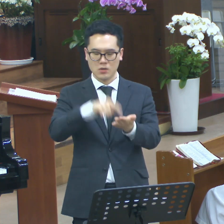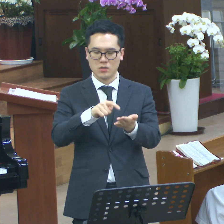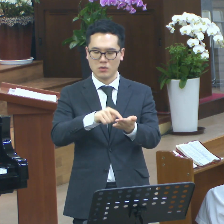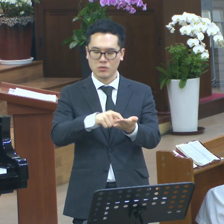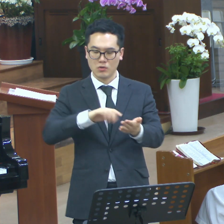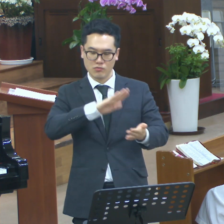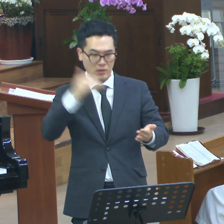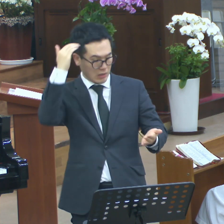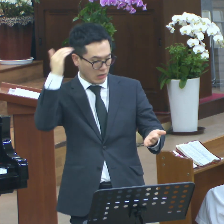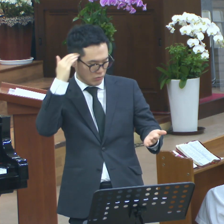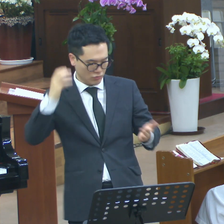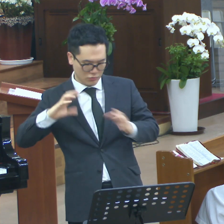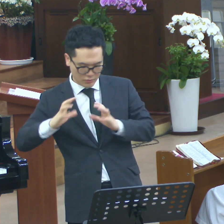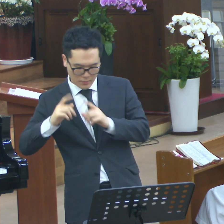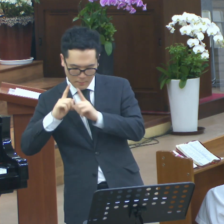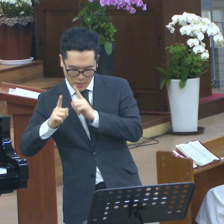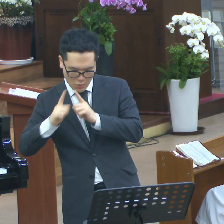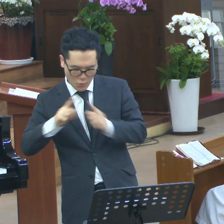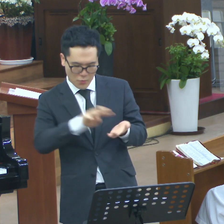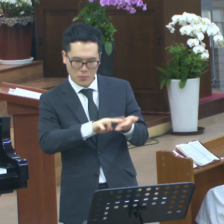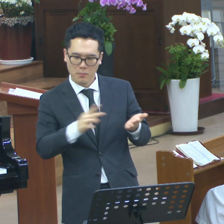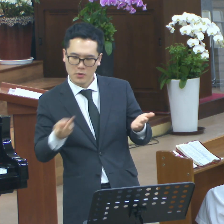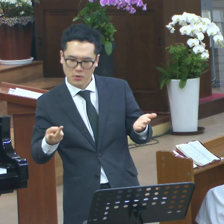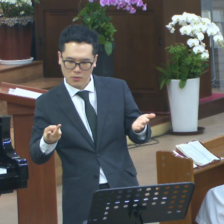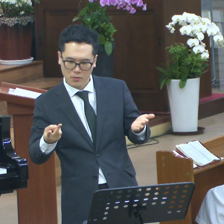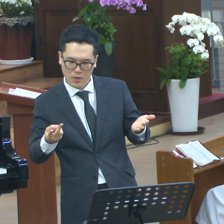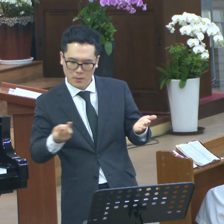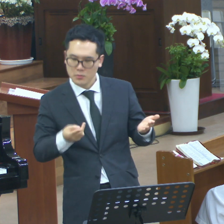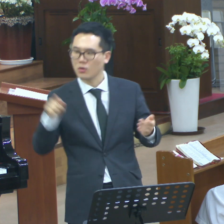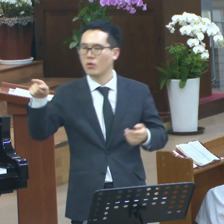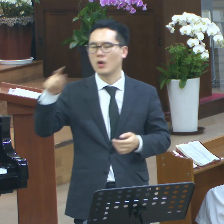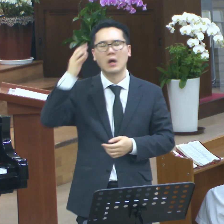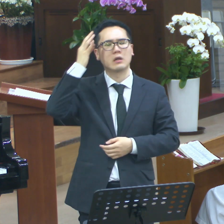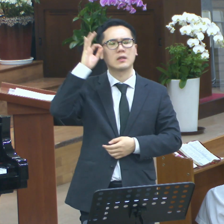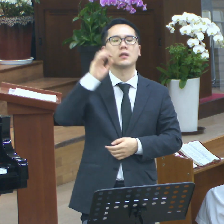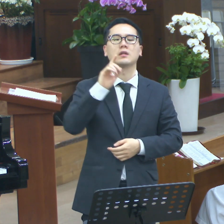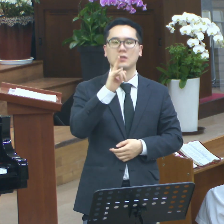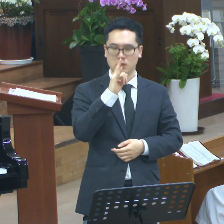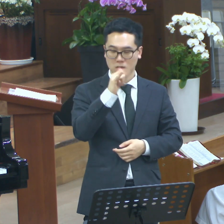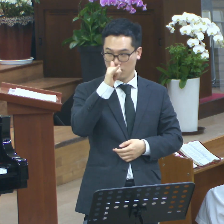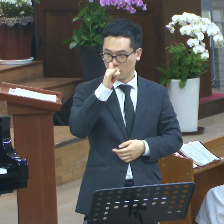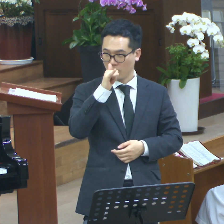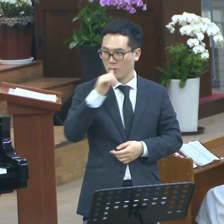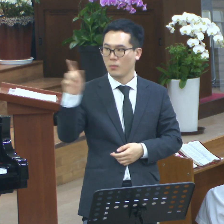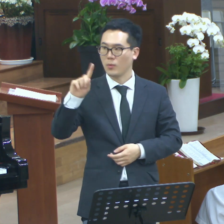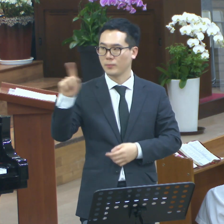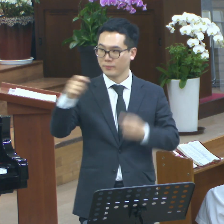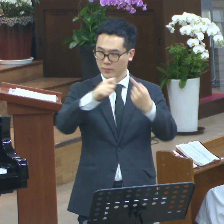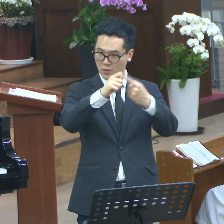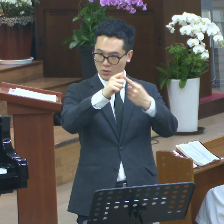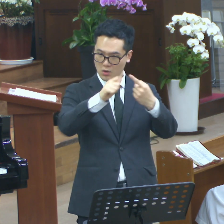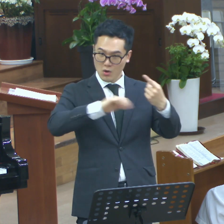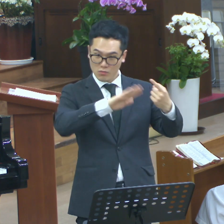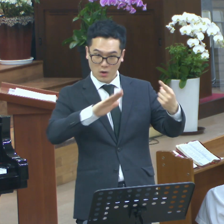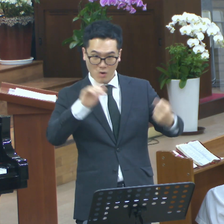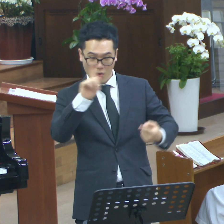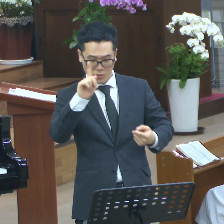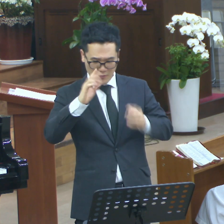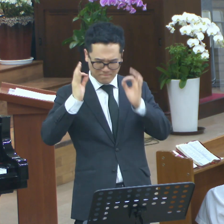왜 119편이 중요한가? 4가지 이유가 있다. 첫째로 어떤 열성으로 하나님의 명령과 율법을